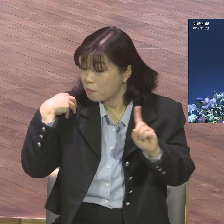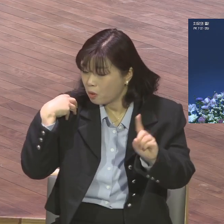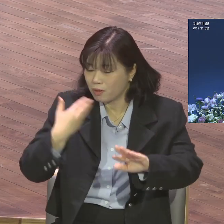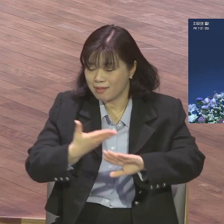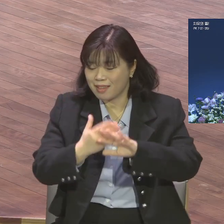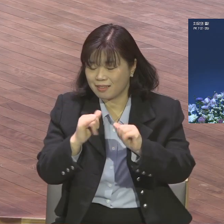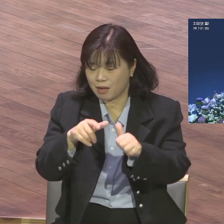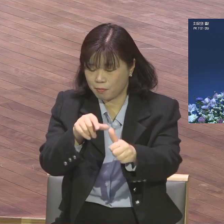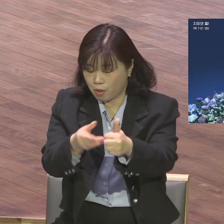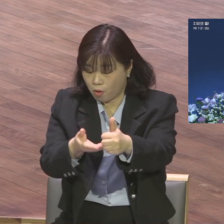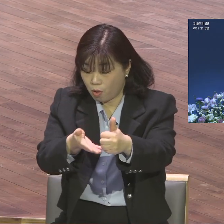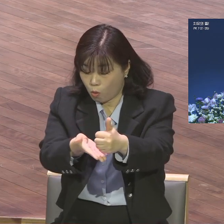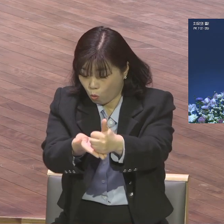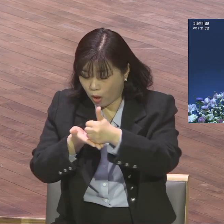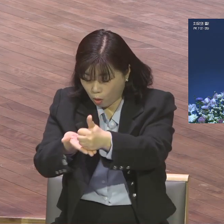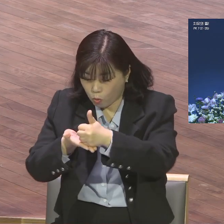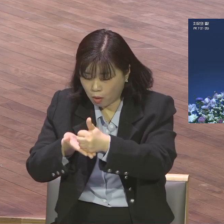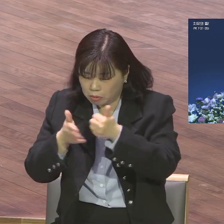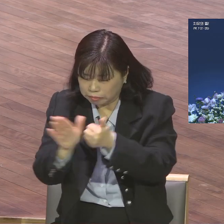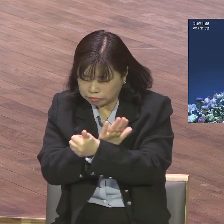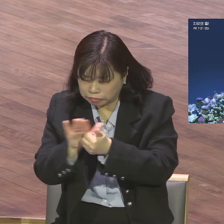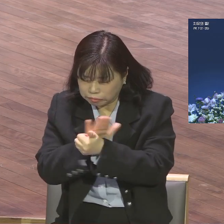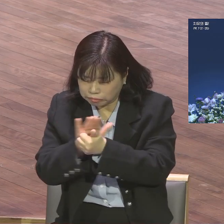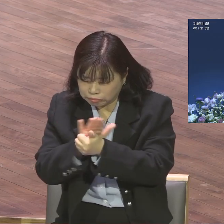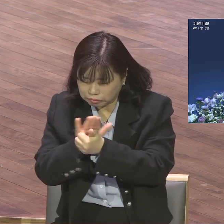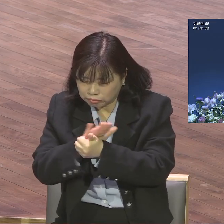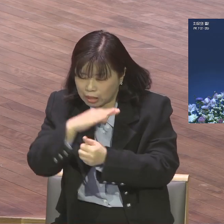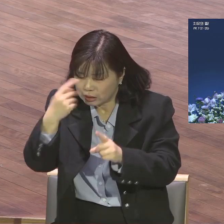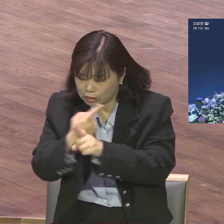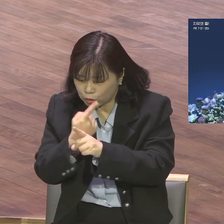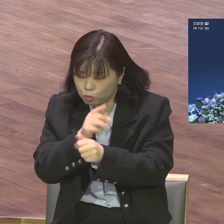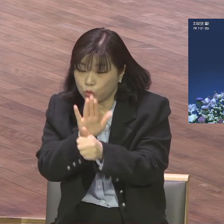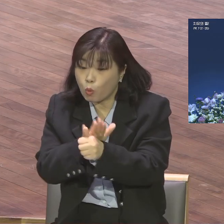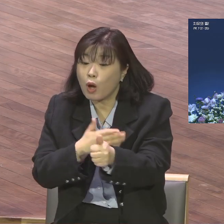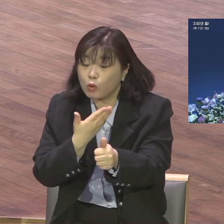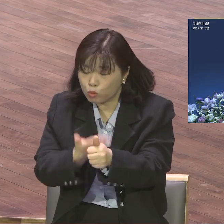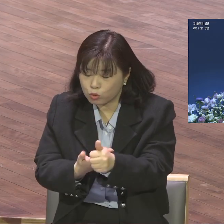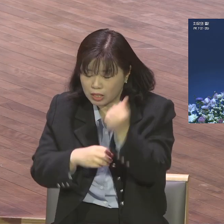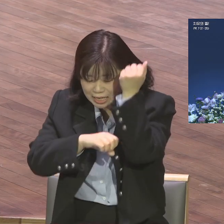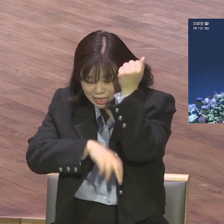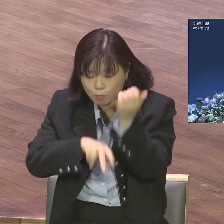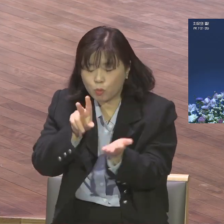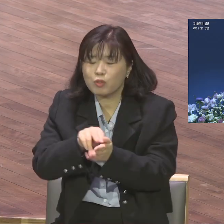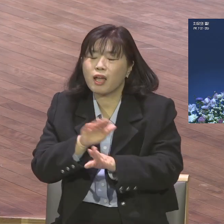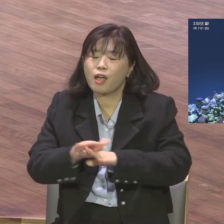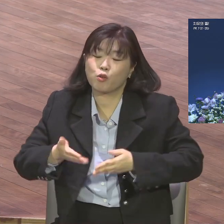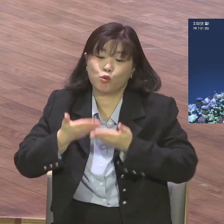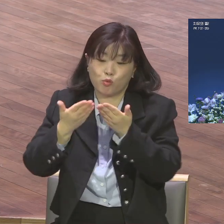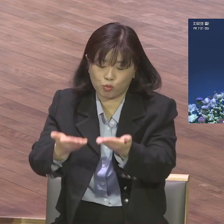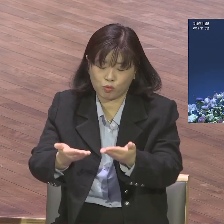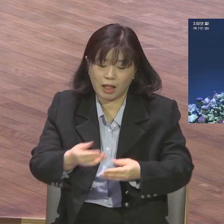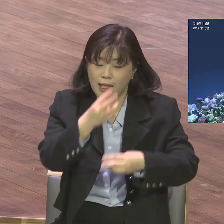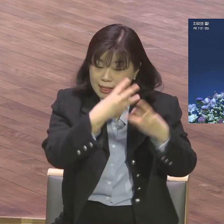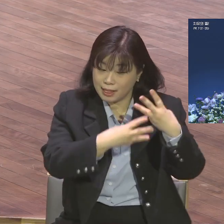말이에요. 한마디로 교회가 렘넌트와 다민족 모든 사람을 살리고 치유하는 영적